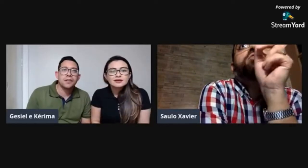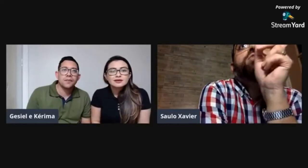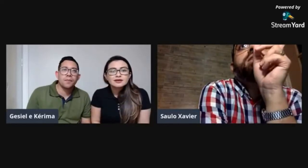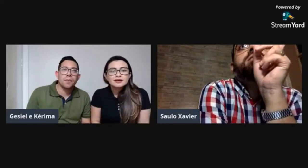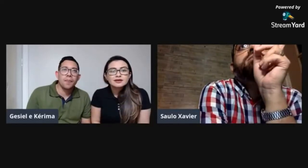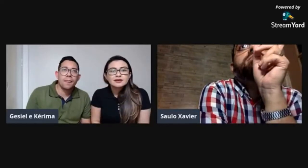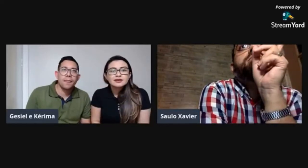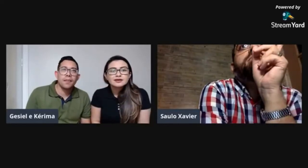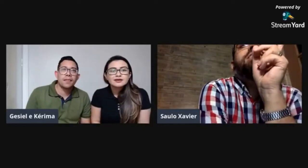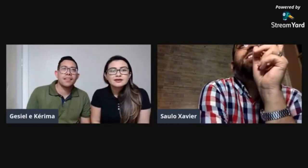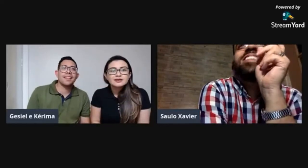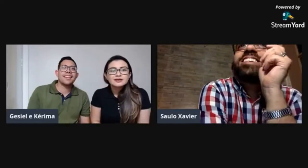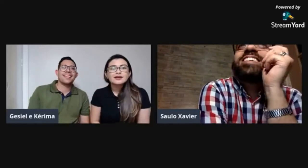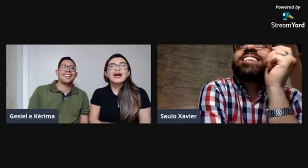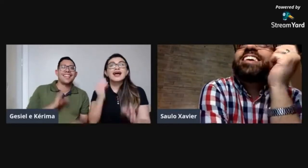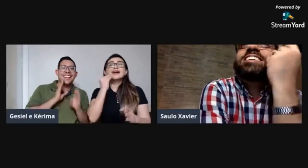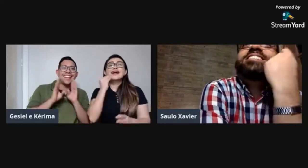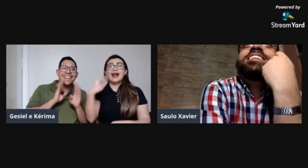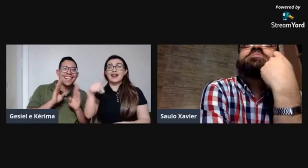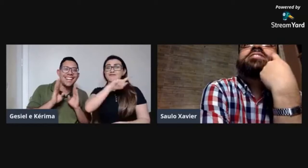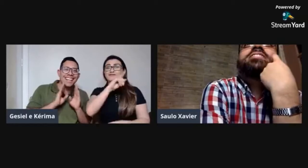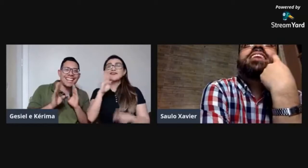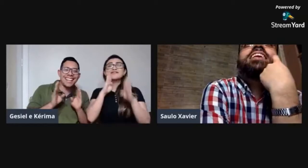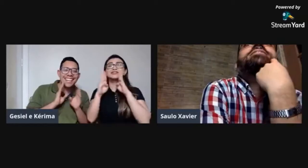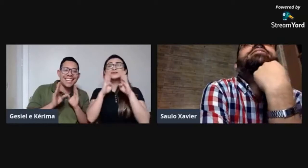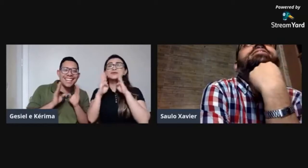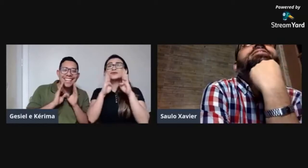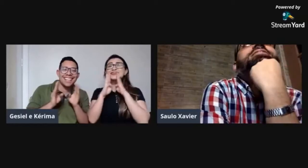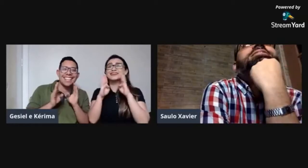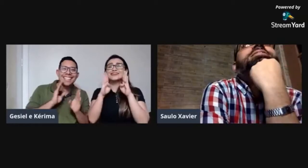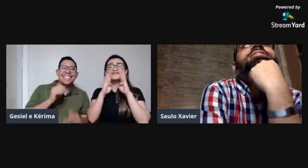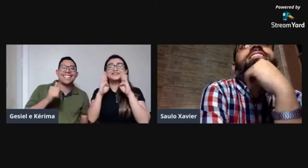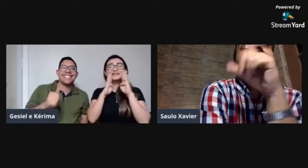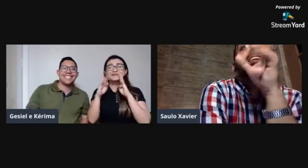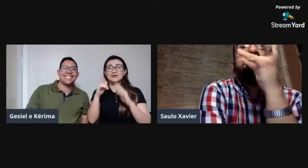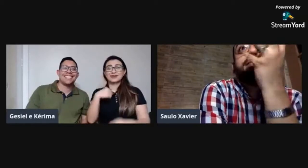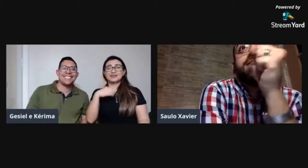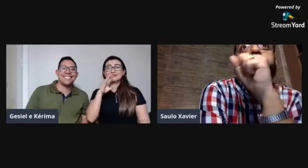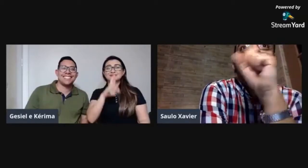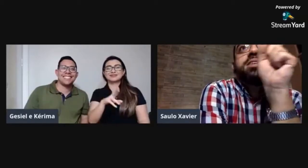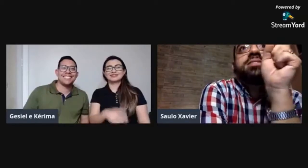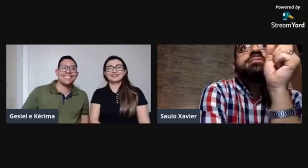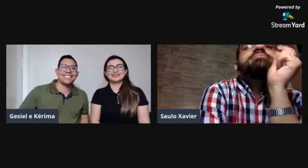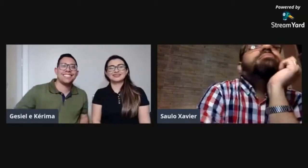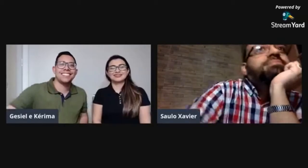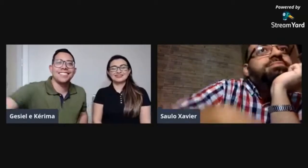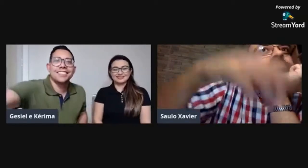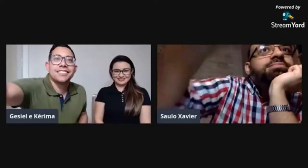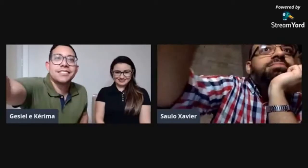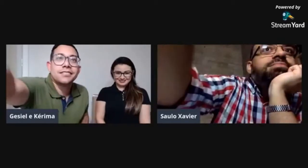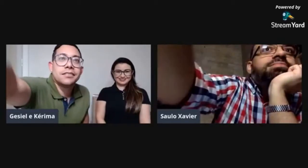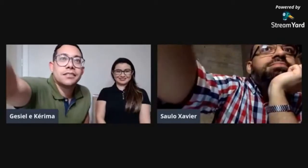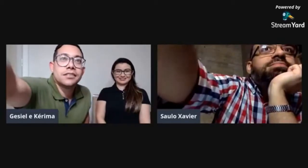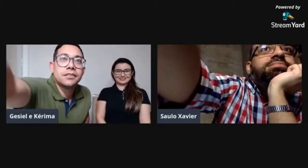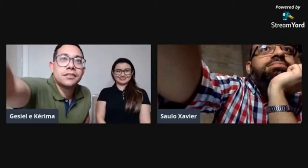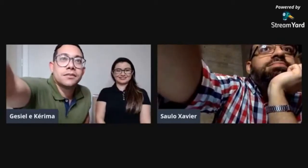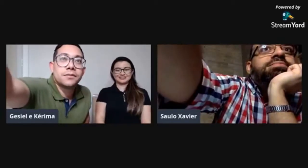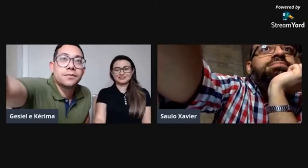Carla, vai pro Face. Que a gente responde lá. Vamos pro Face.